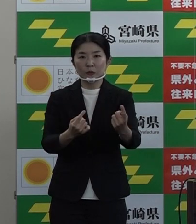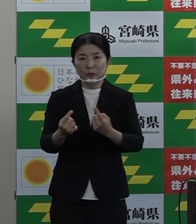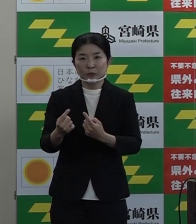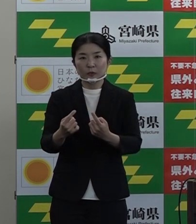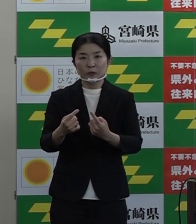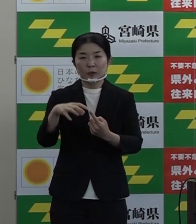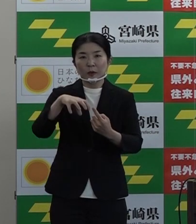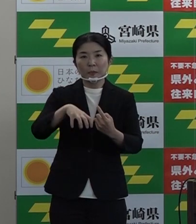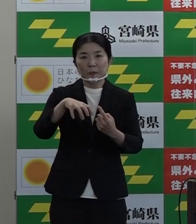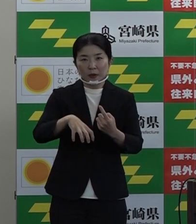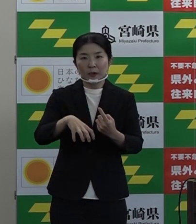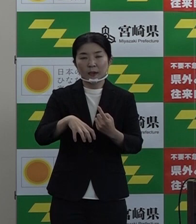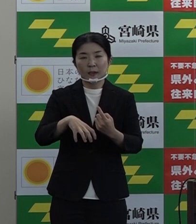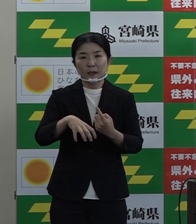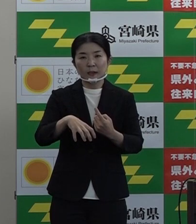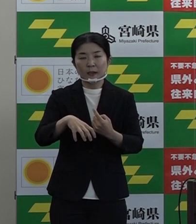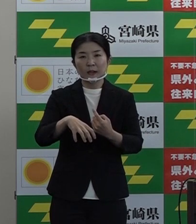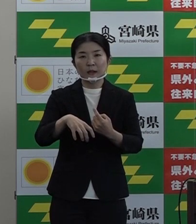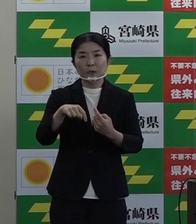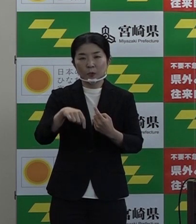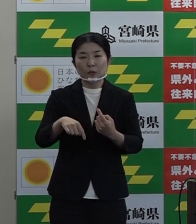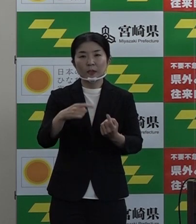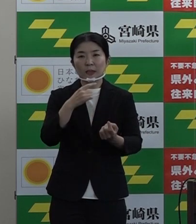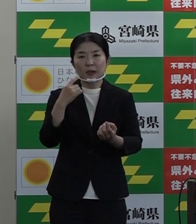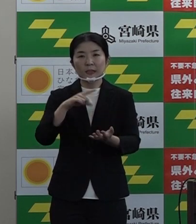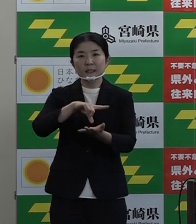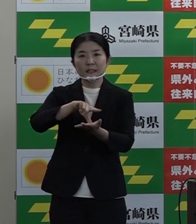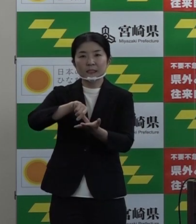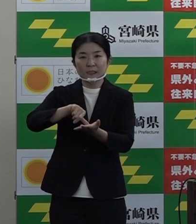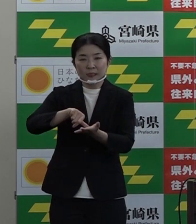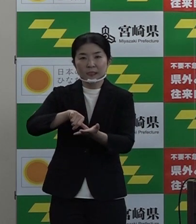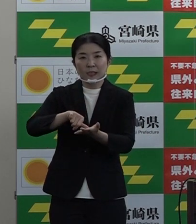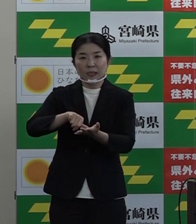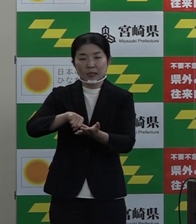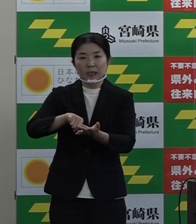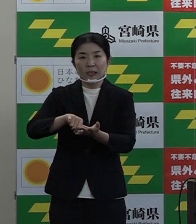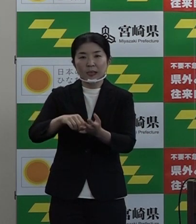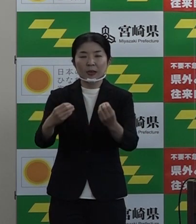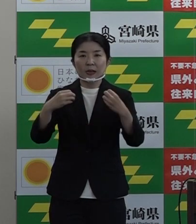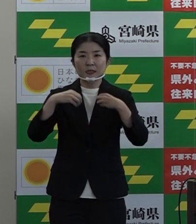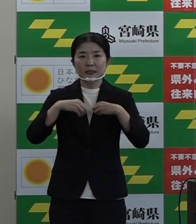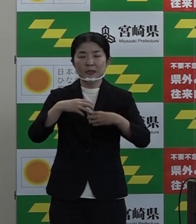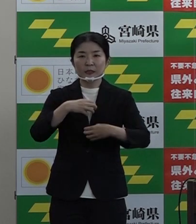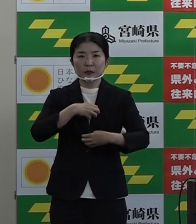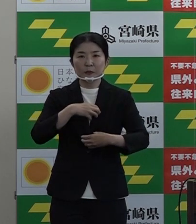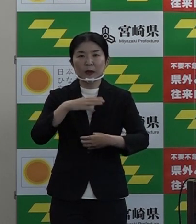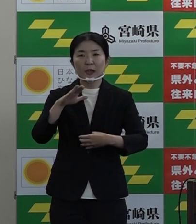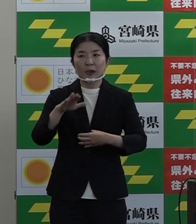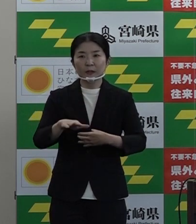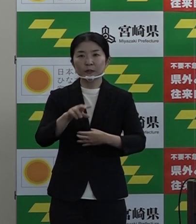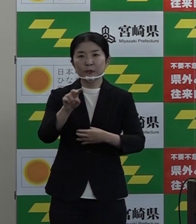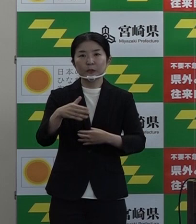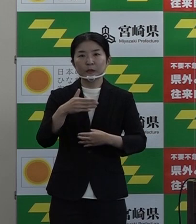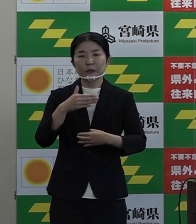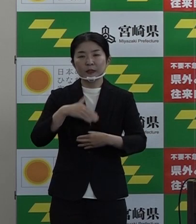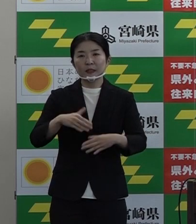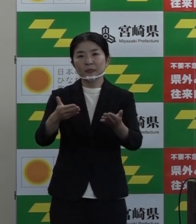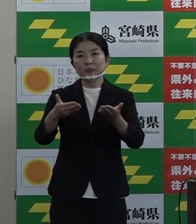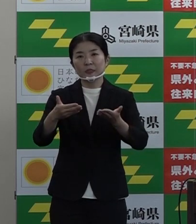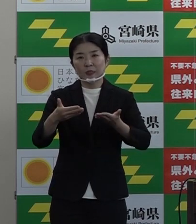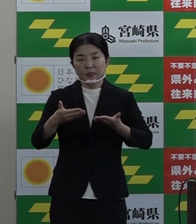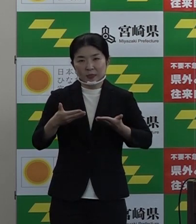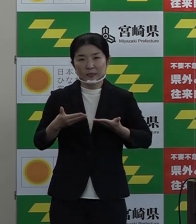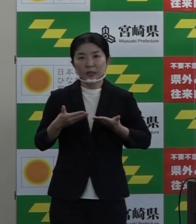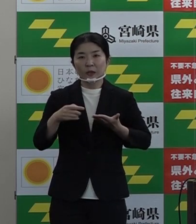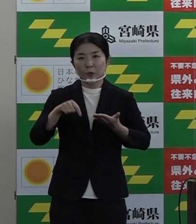るということは、この赤県域で感染のリスクがあるということを受け止めていただきですね、